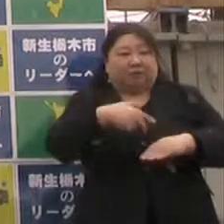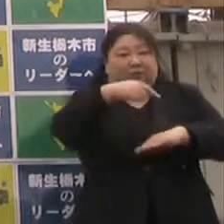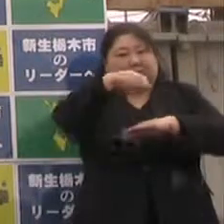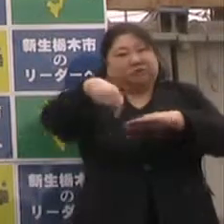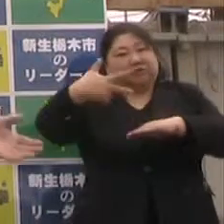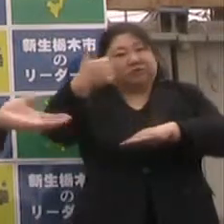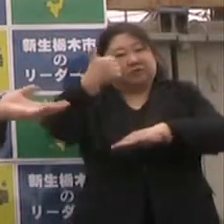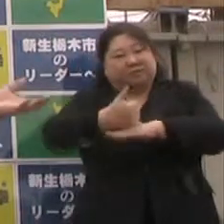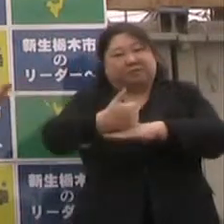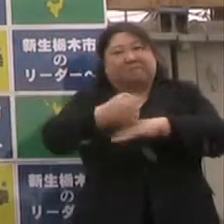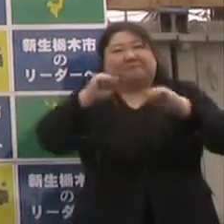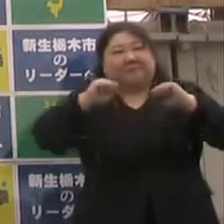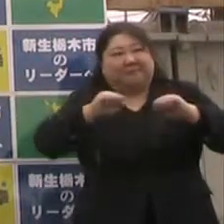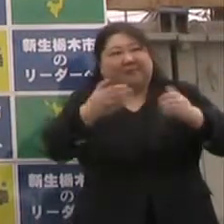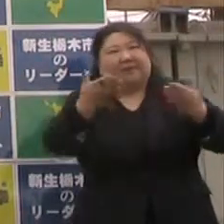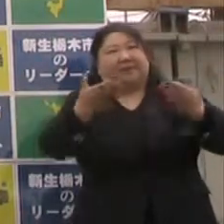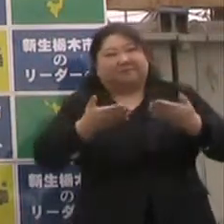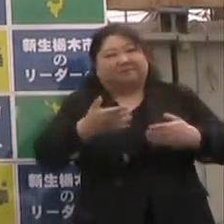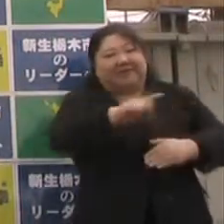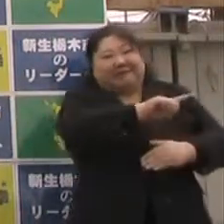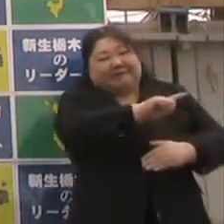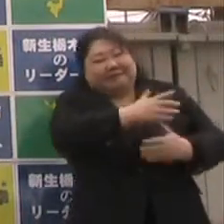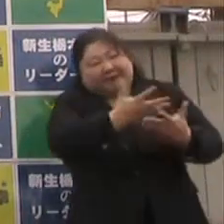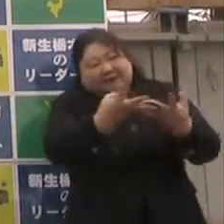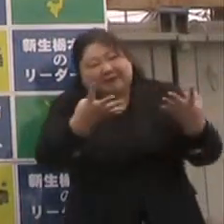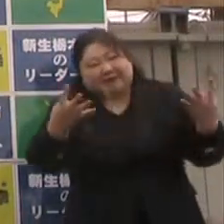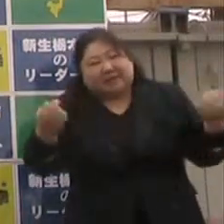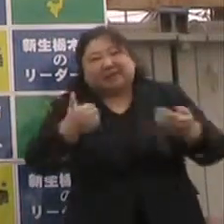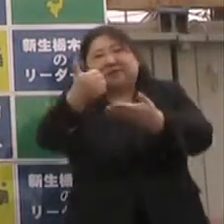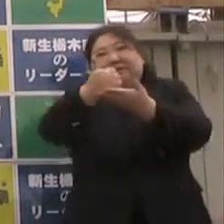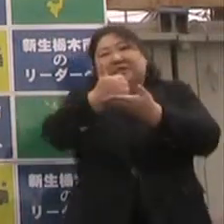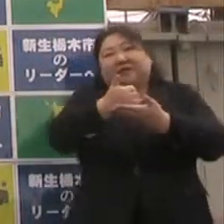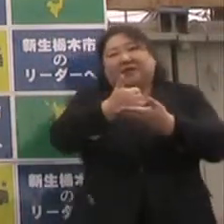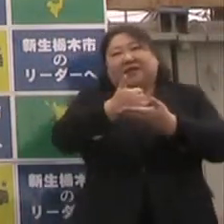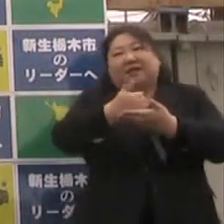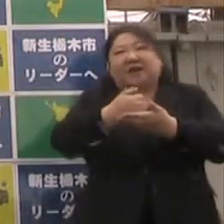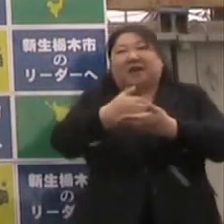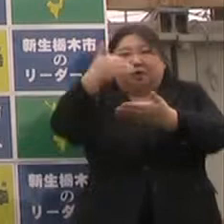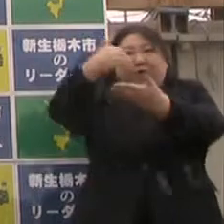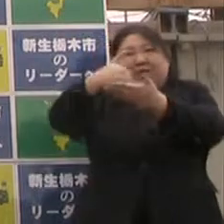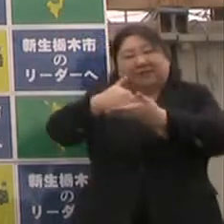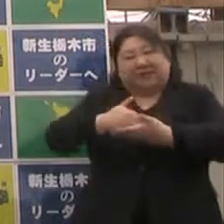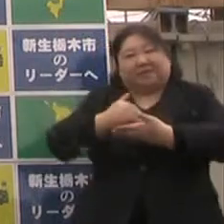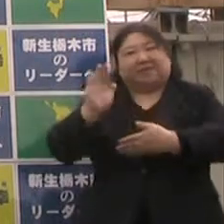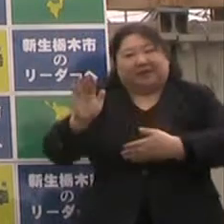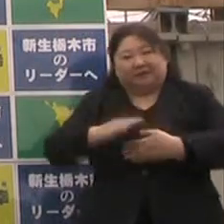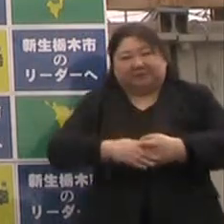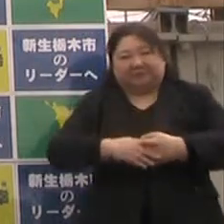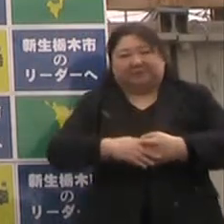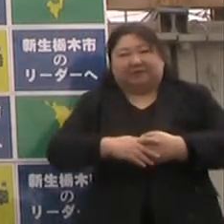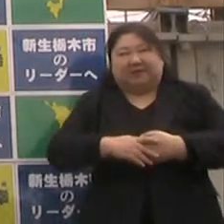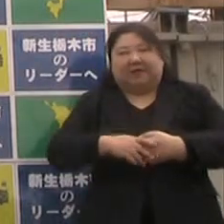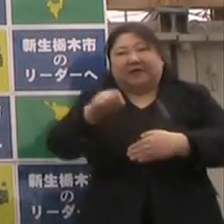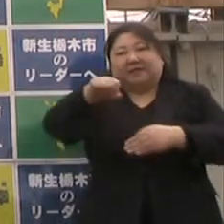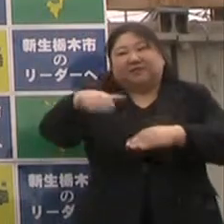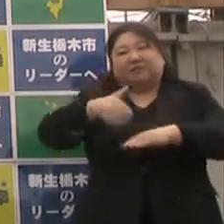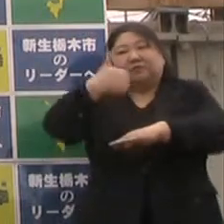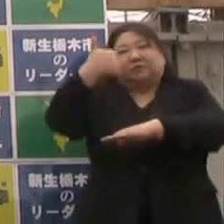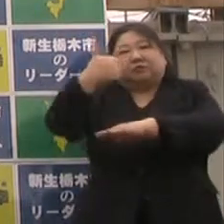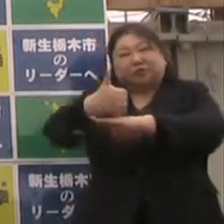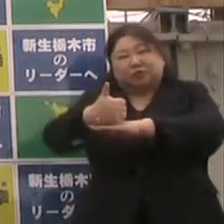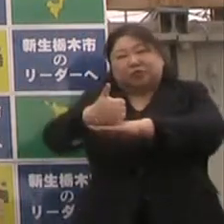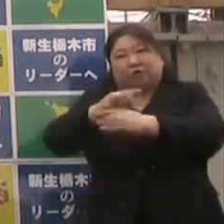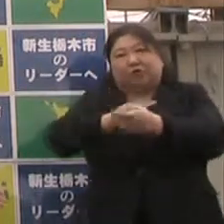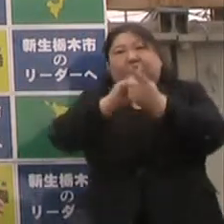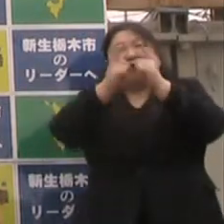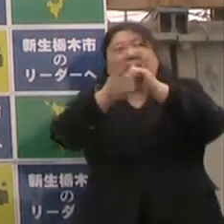してもうさまざまな来賓の皆さんからお話がありましたけれども今素晴らしいなと思ったのは事務長代行に串渕県